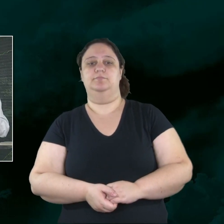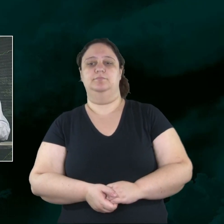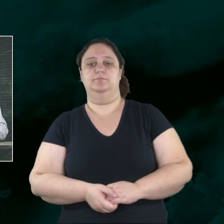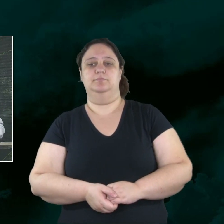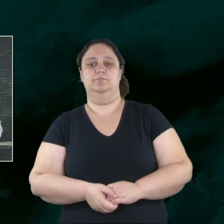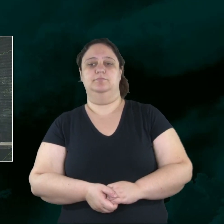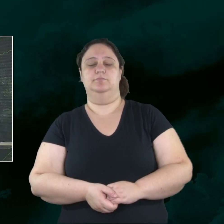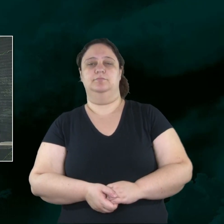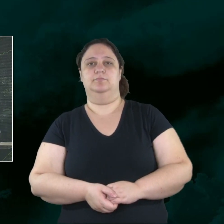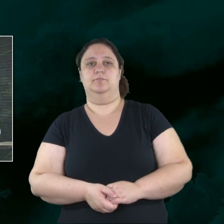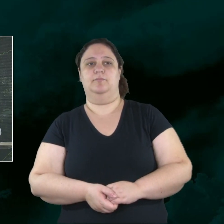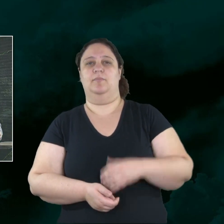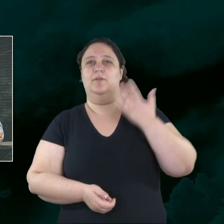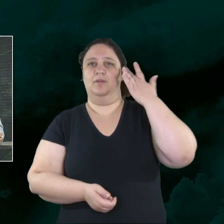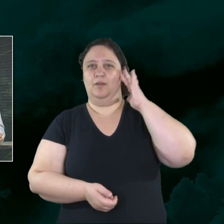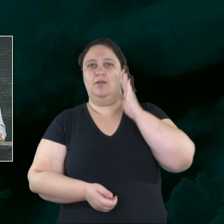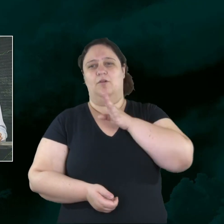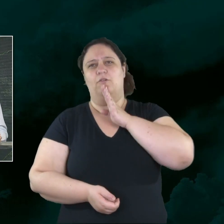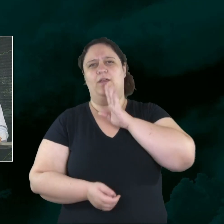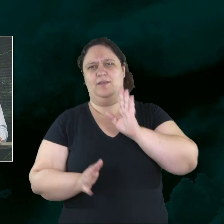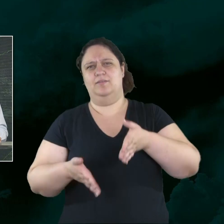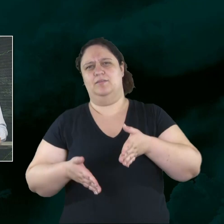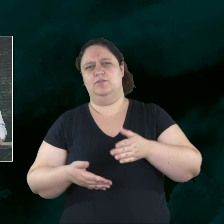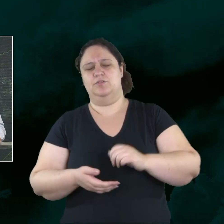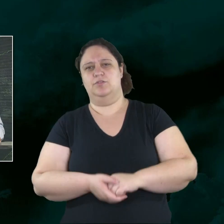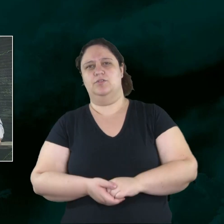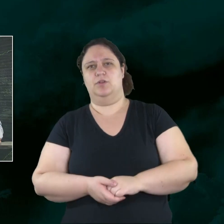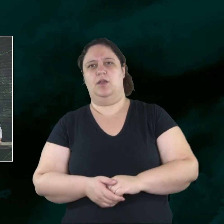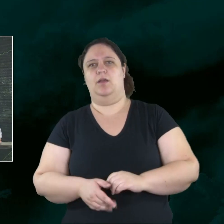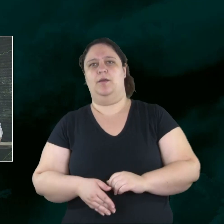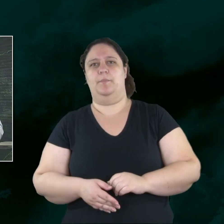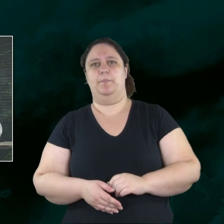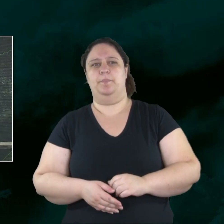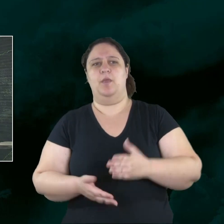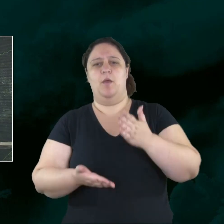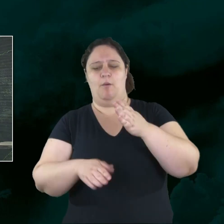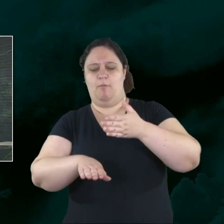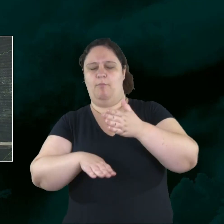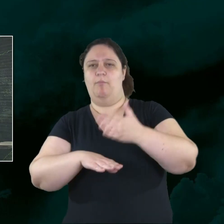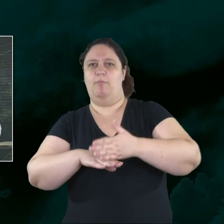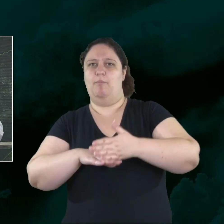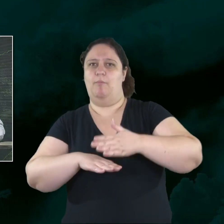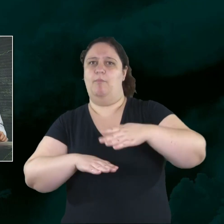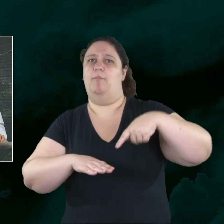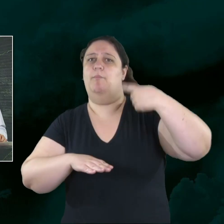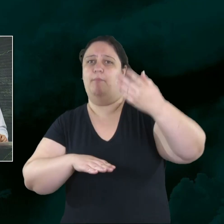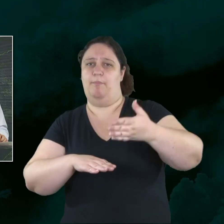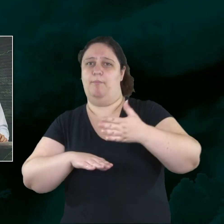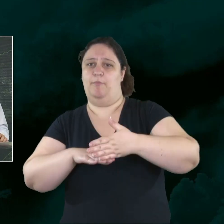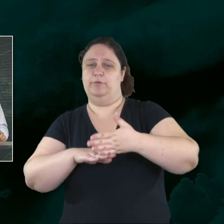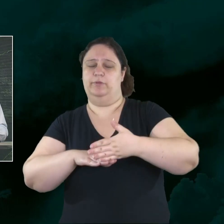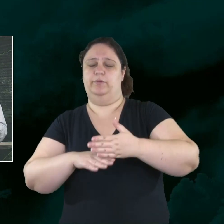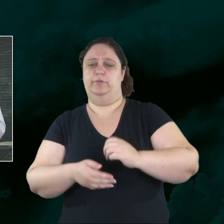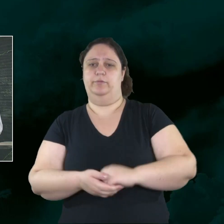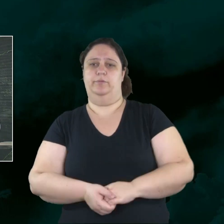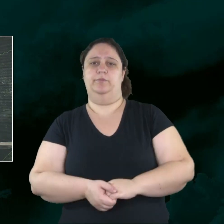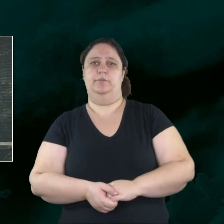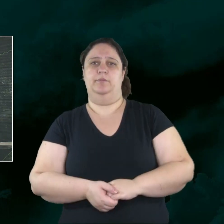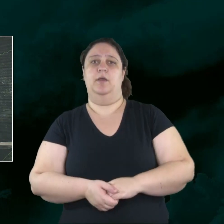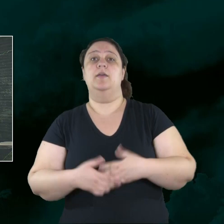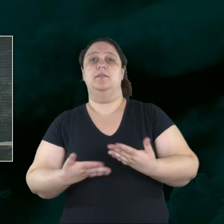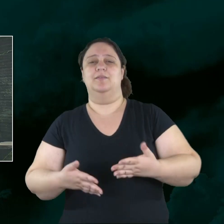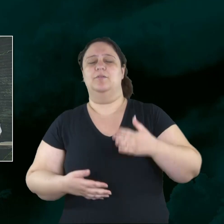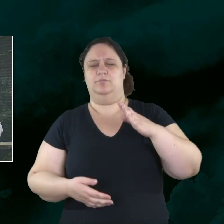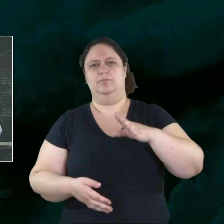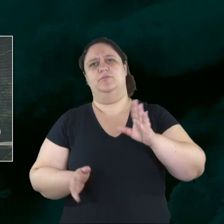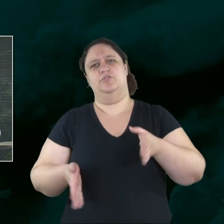Vocês já devem conhecer o movimento pós-modernismo. O movimento pós-modernismo, na verdade, já se baseou